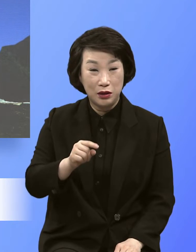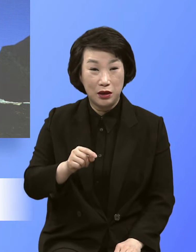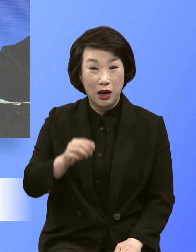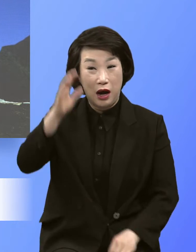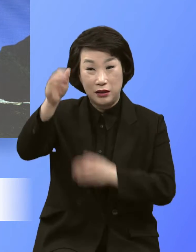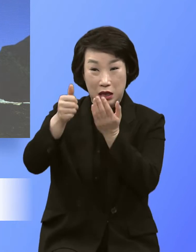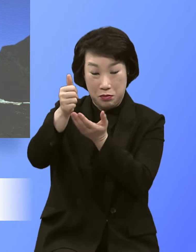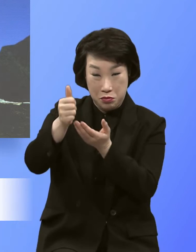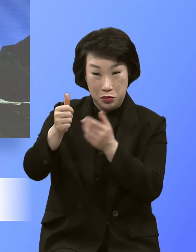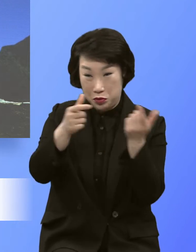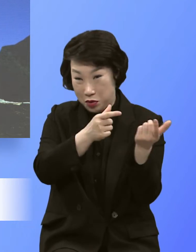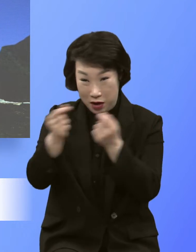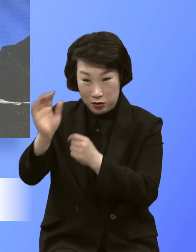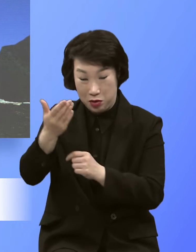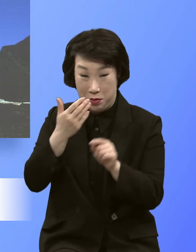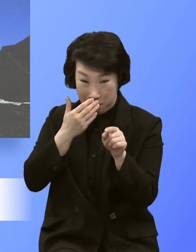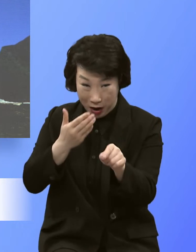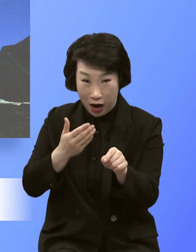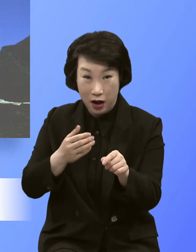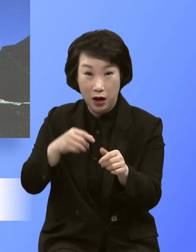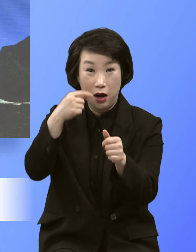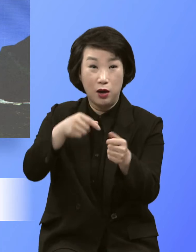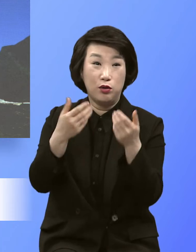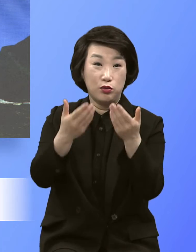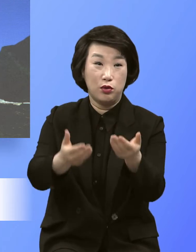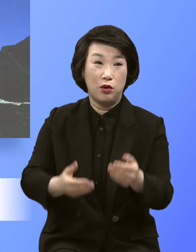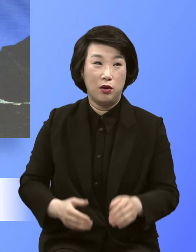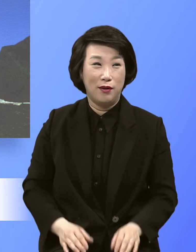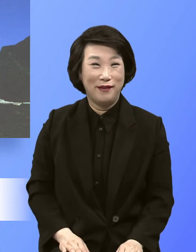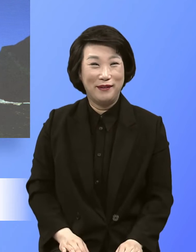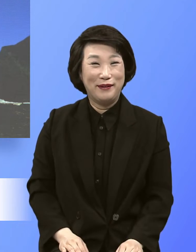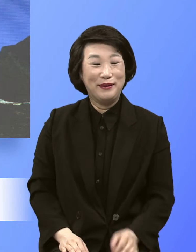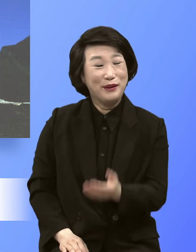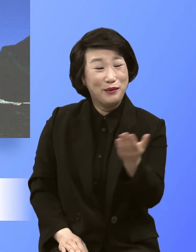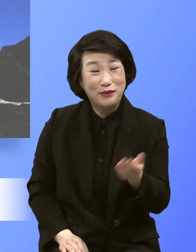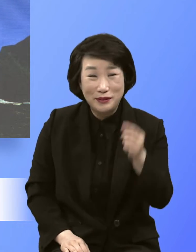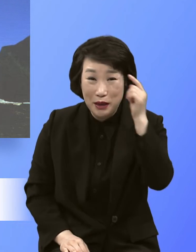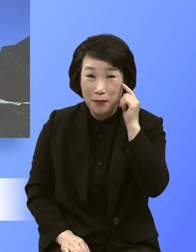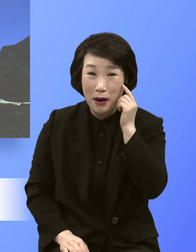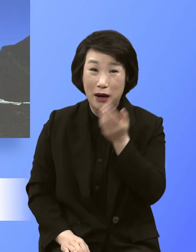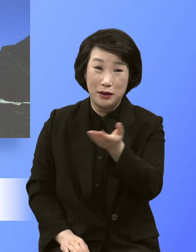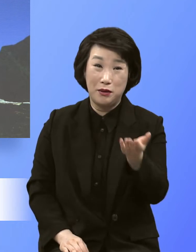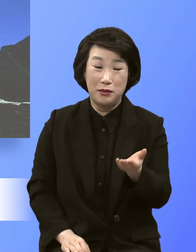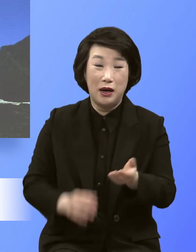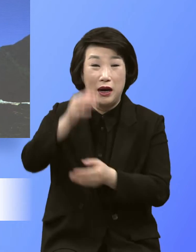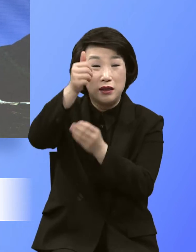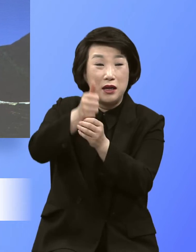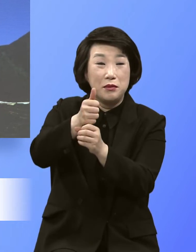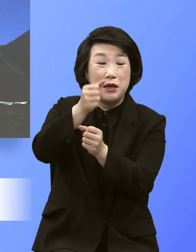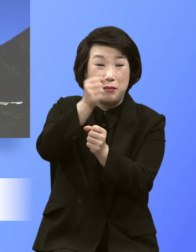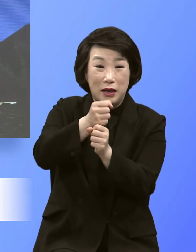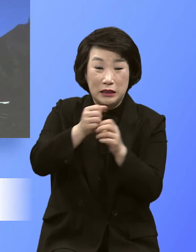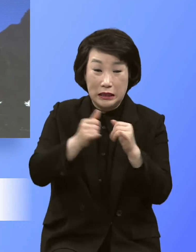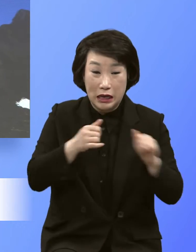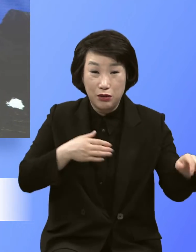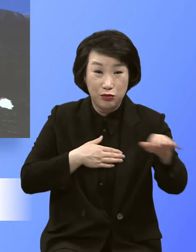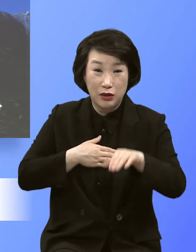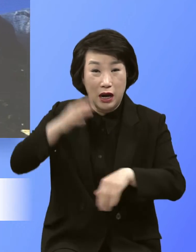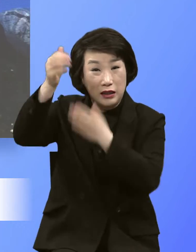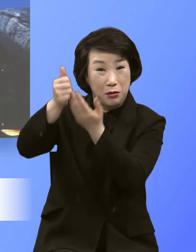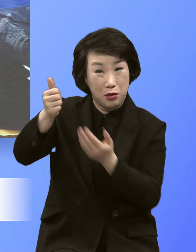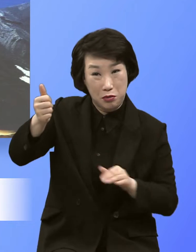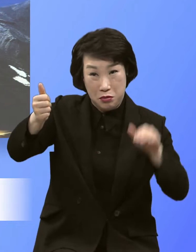하나님과 같이 된다. 어떻게 피조물이 창조자와 같이 될 수